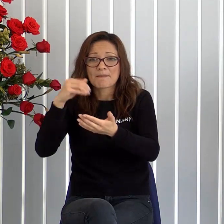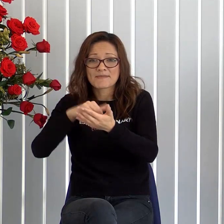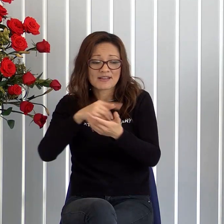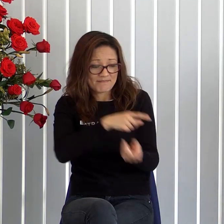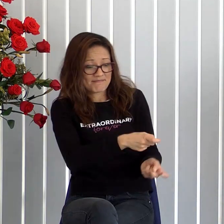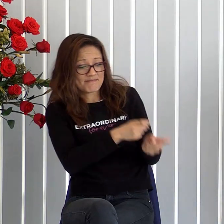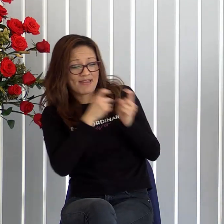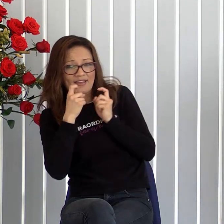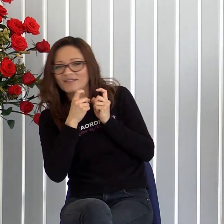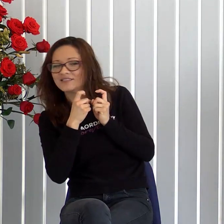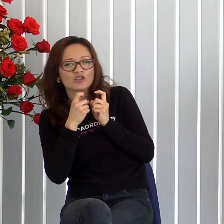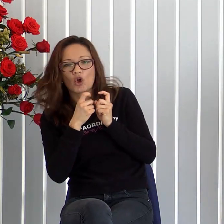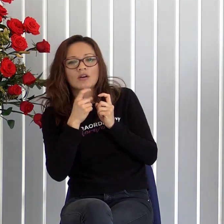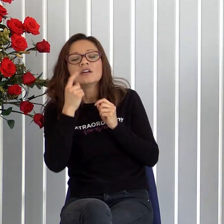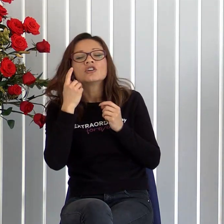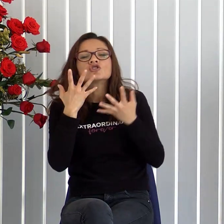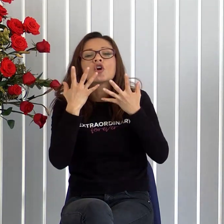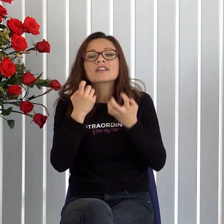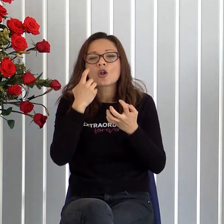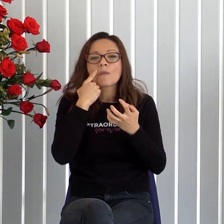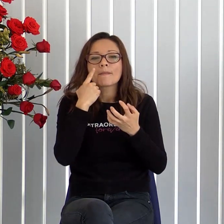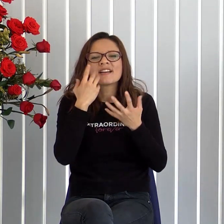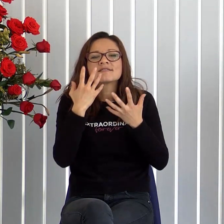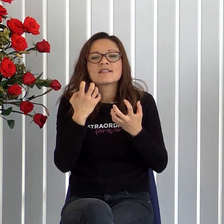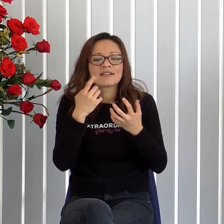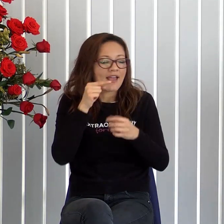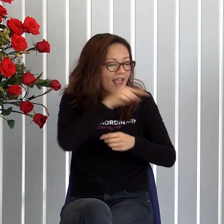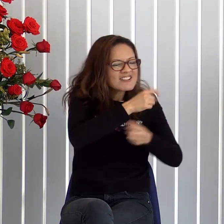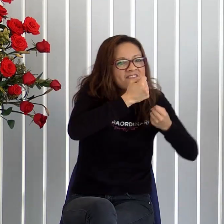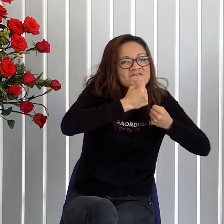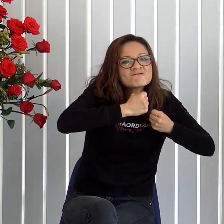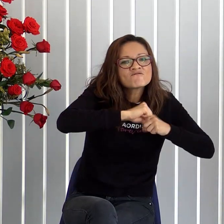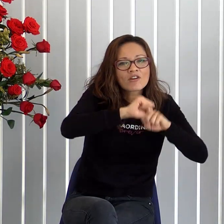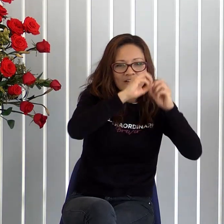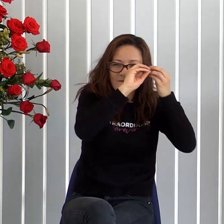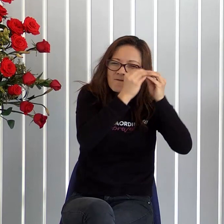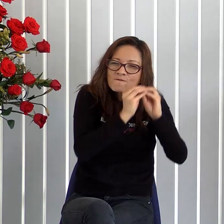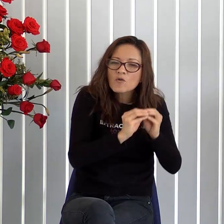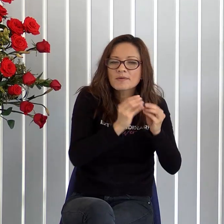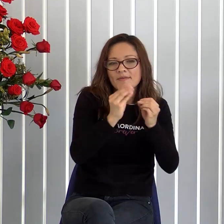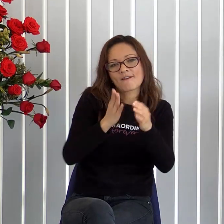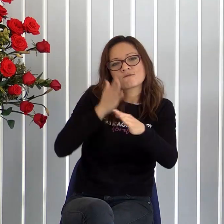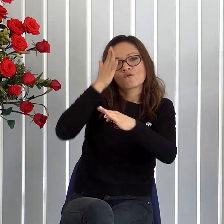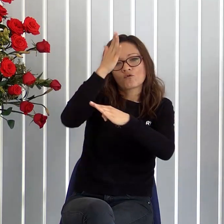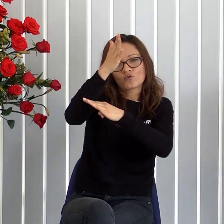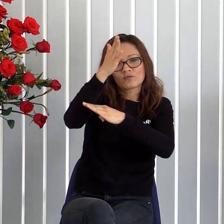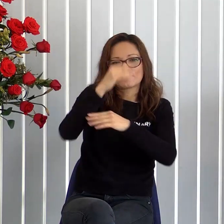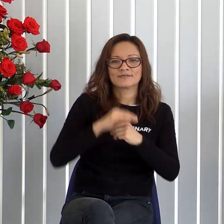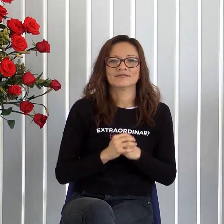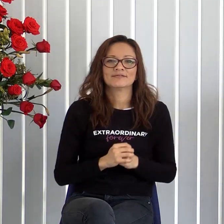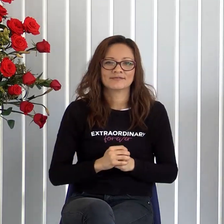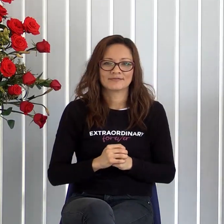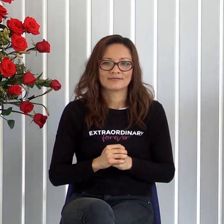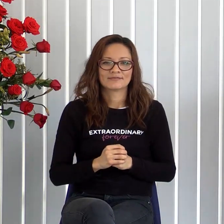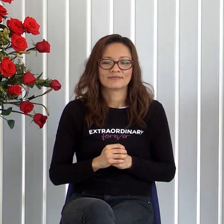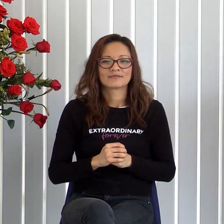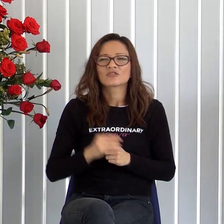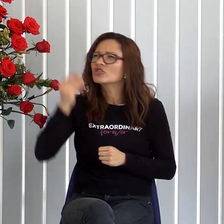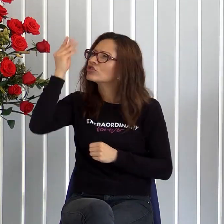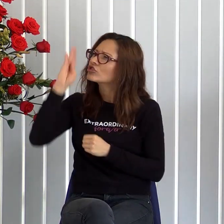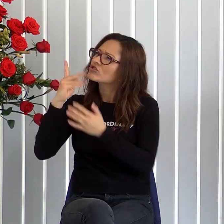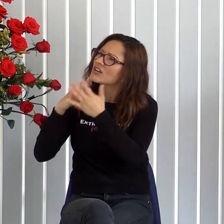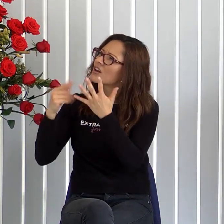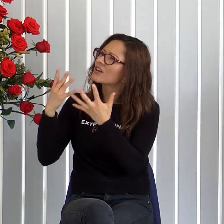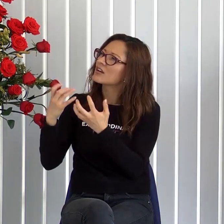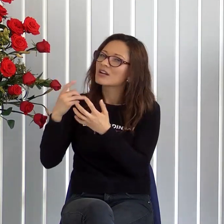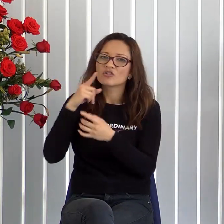va a dar. ¿Qué es lo que quiere el papá? Que él se forme para el futuro. ¿Qué es lo que quiere Dios